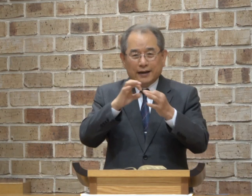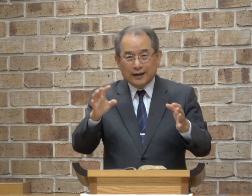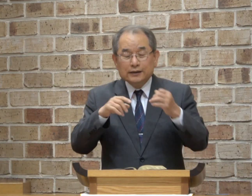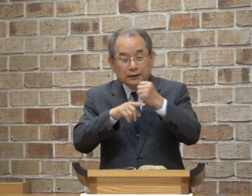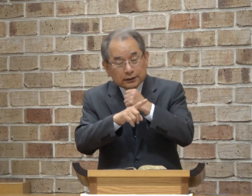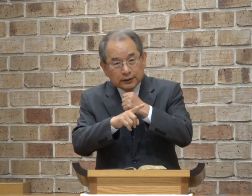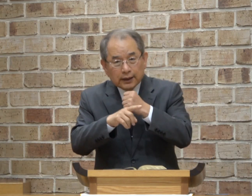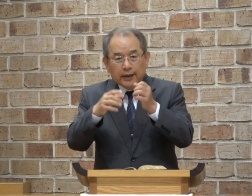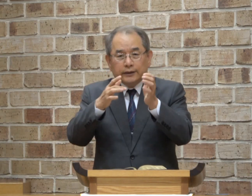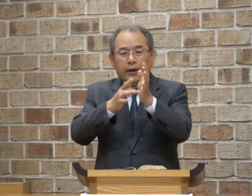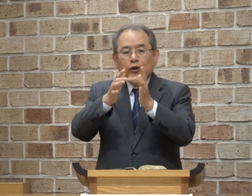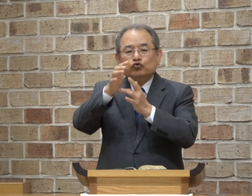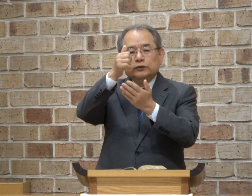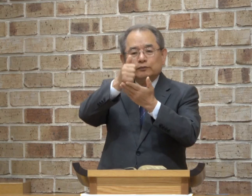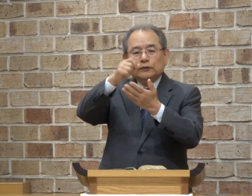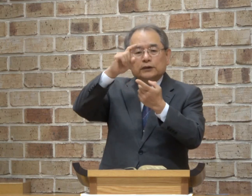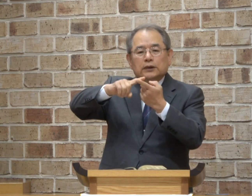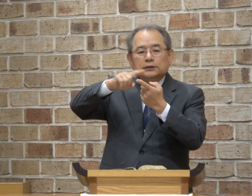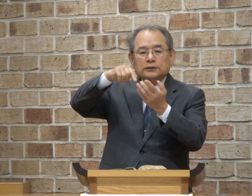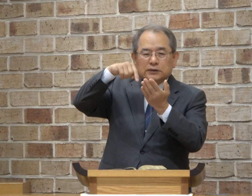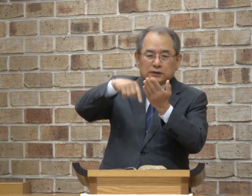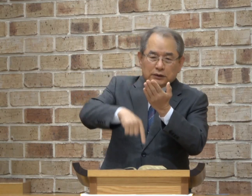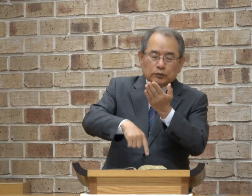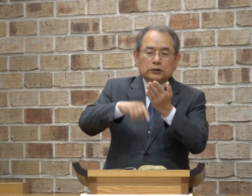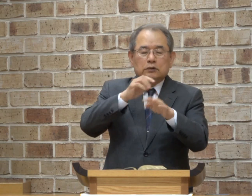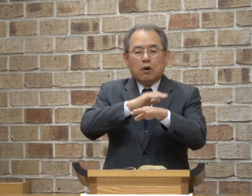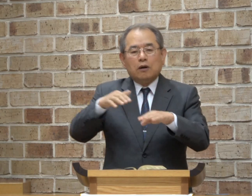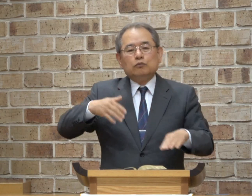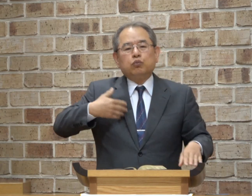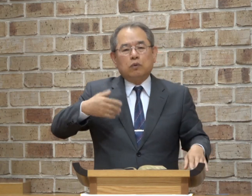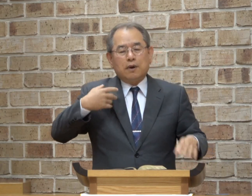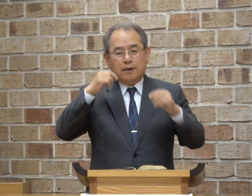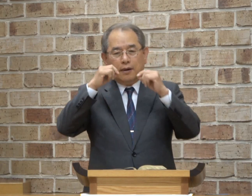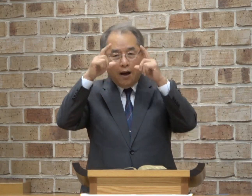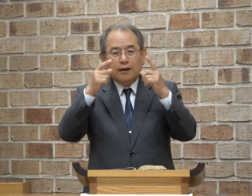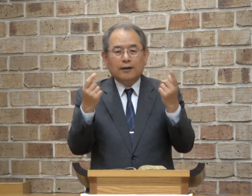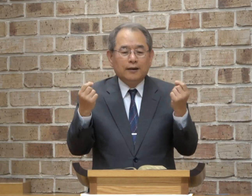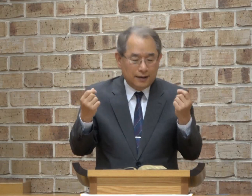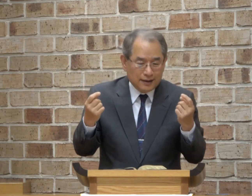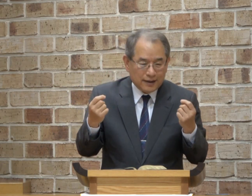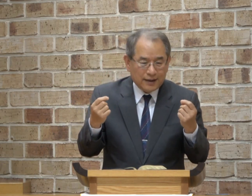세례를 받았냐라는 부분은 요한에게 받았던 그 세례, 요한의 세례를 이야기합니다.